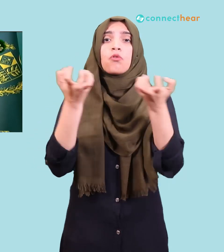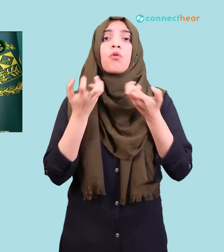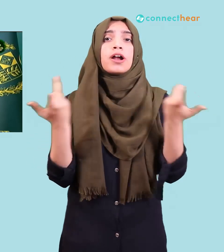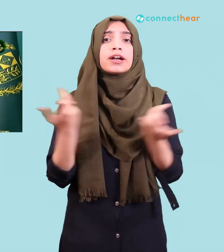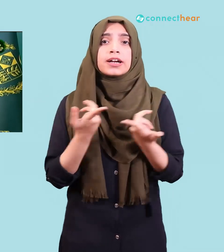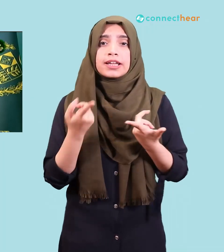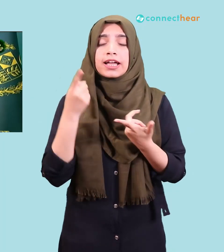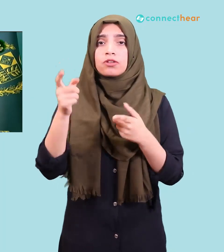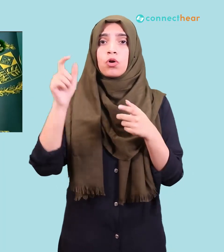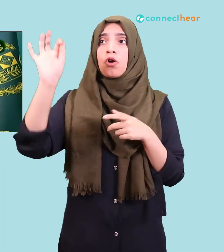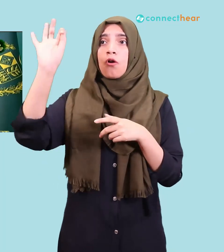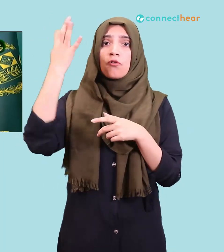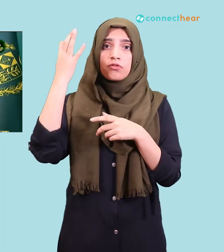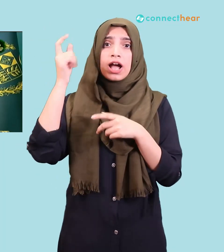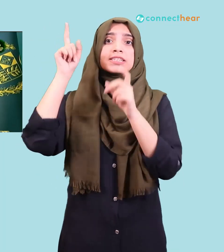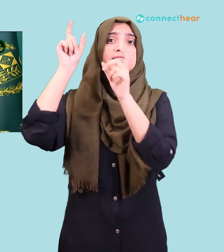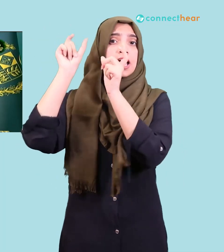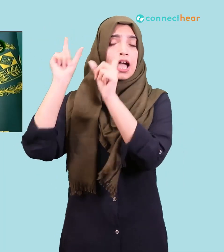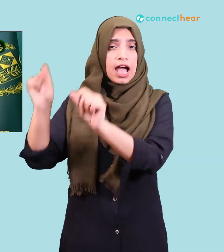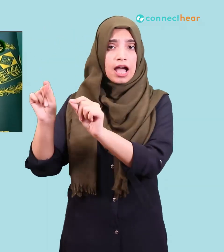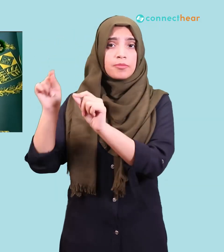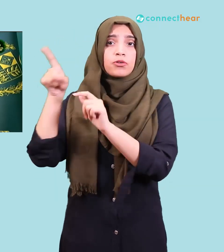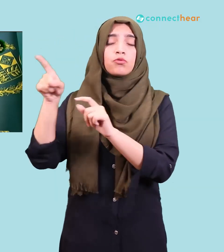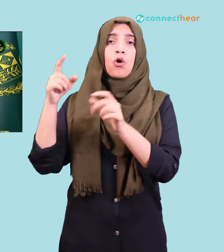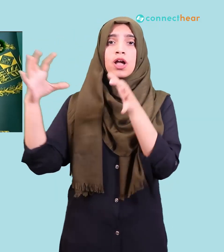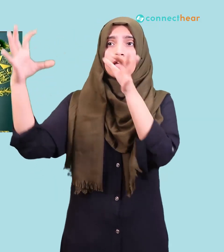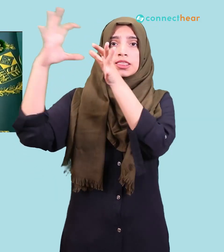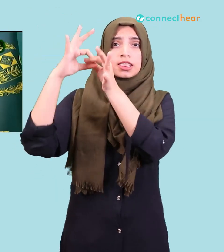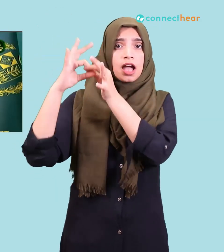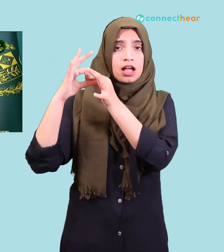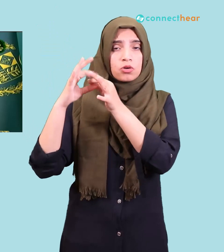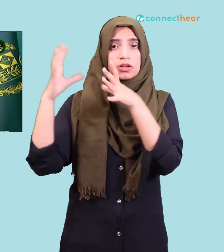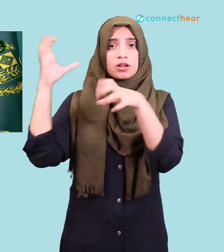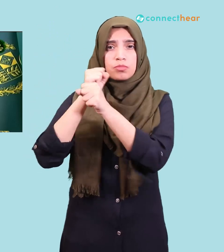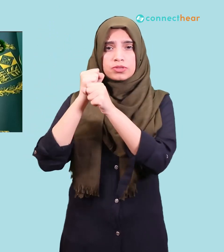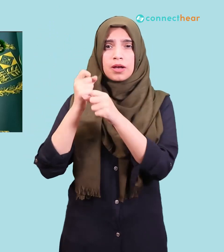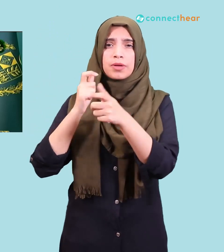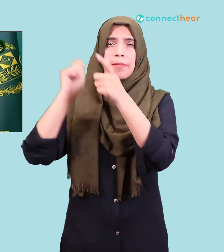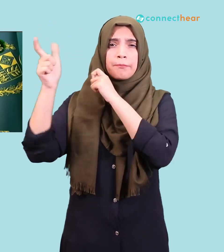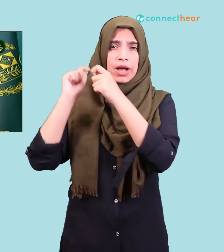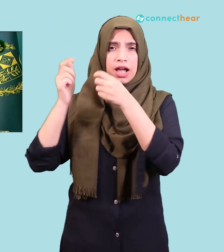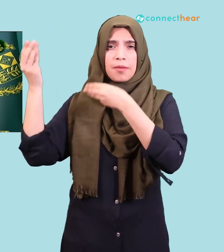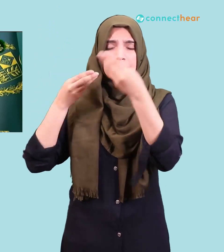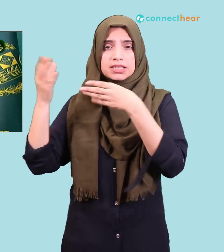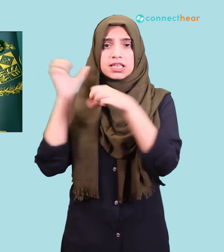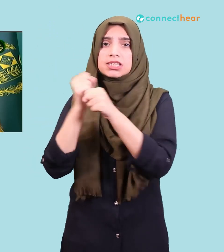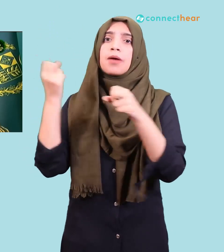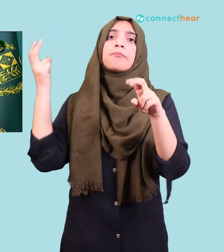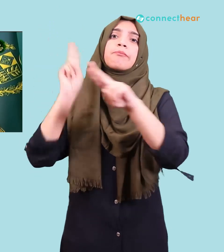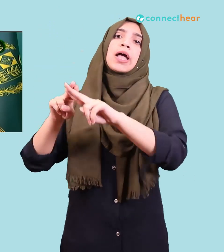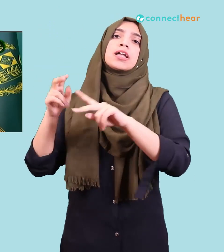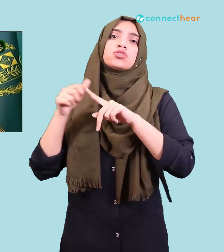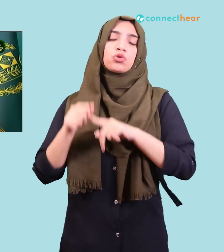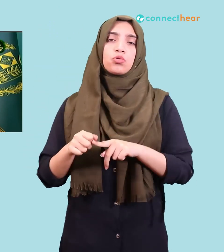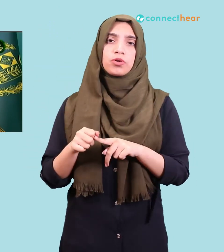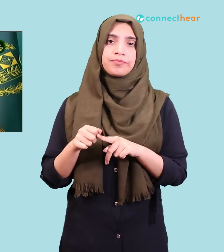हमारी जो गवर्नमेंट का तरीक़ाकार है वो मैं अभी आपको तफसील से बताता हूँ, लेकिन मकसद हम दोनों का एक